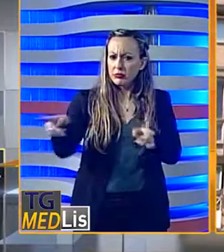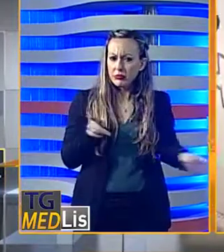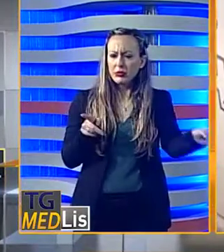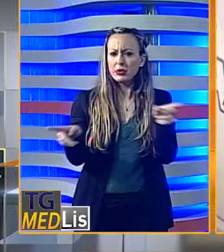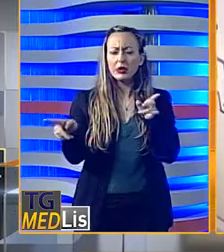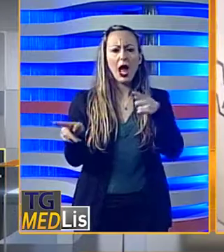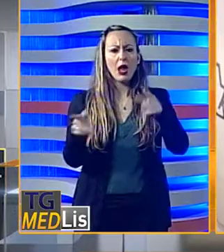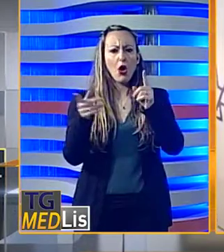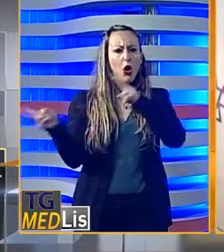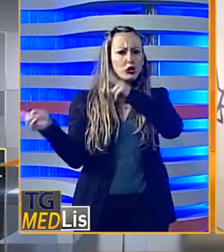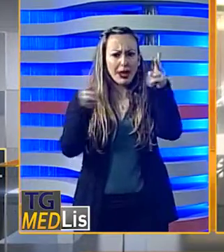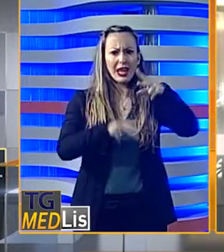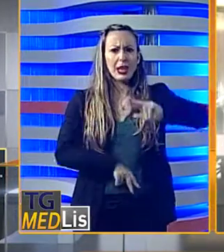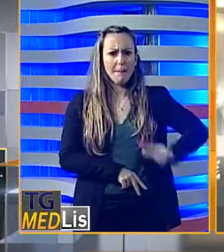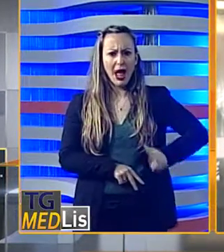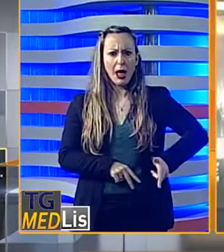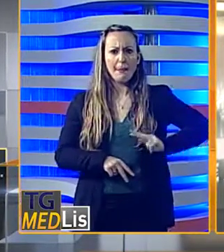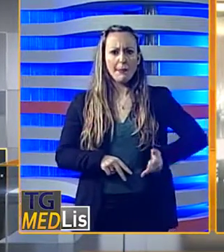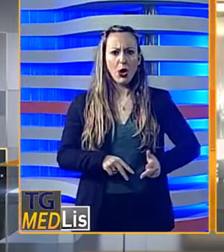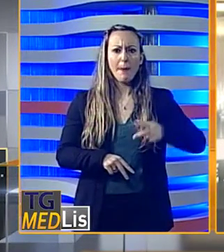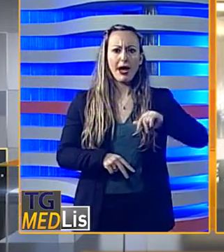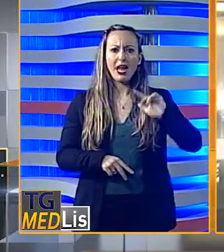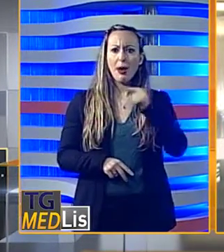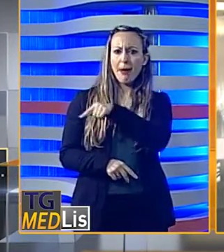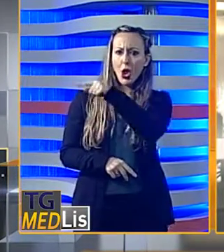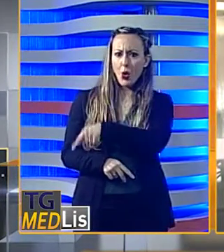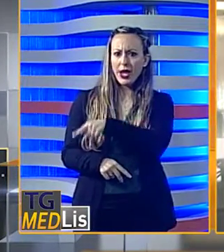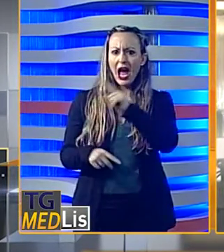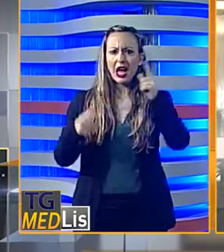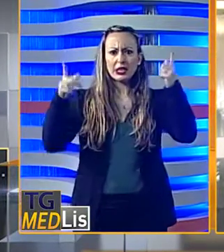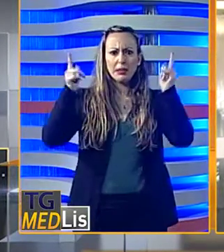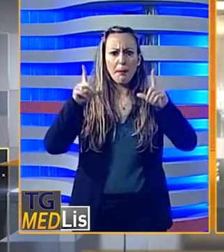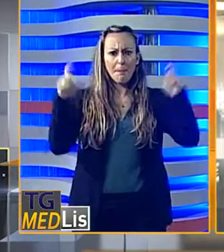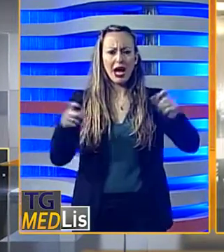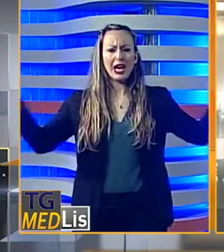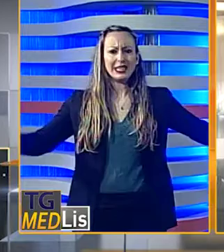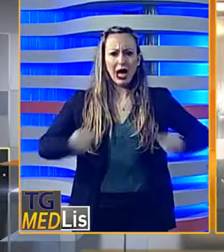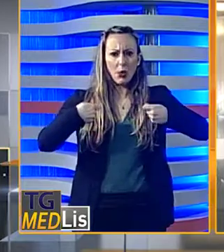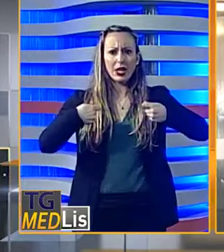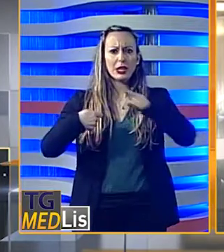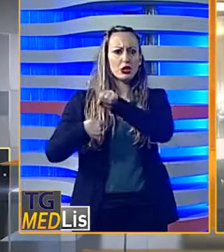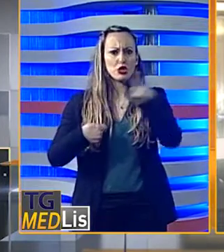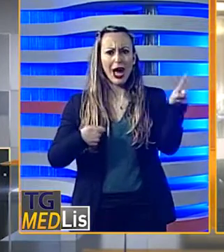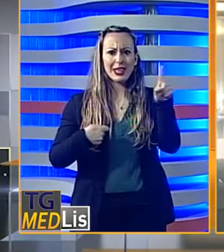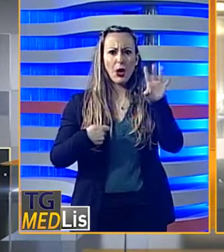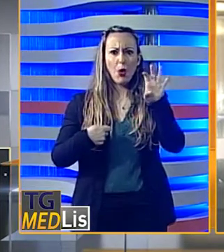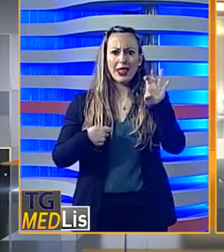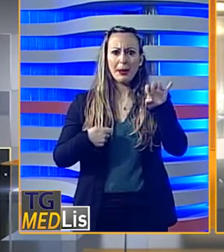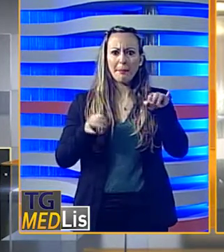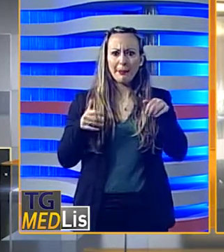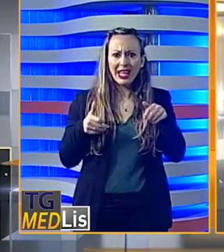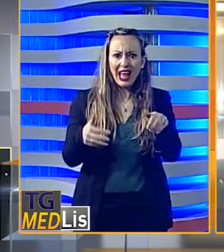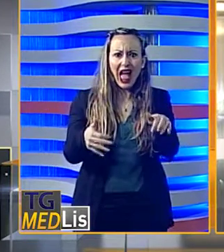l'ospedale palermitano. Per lui è scattato un sequestro da 104.000 euro. È